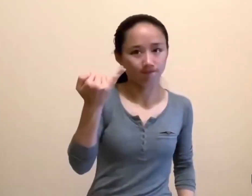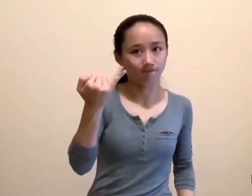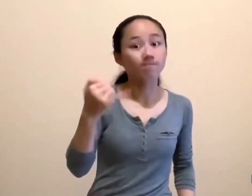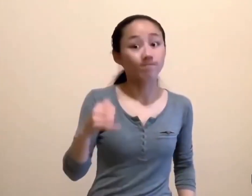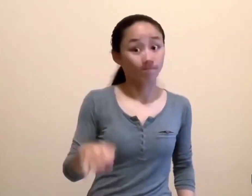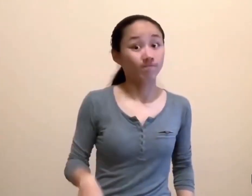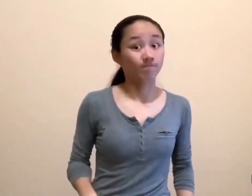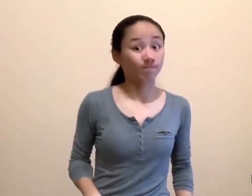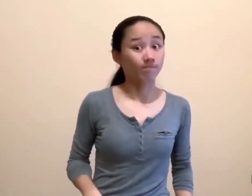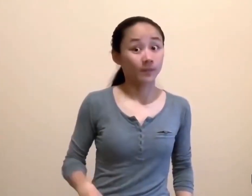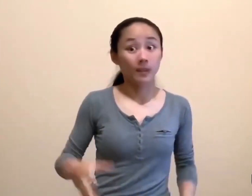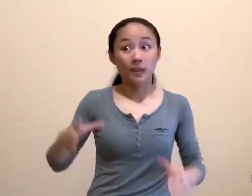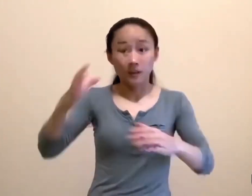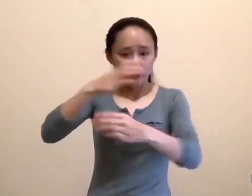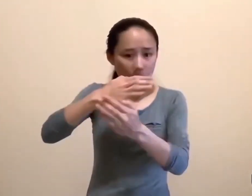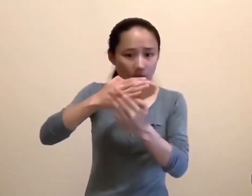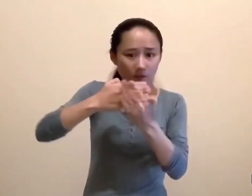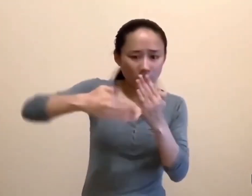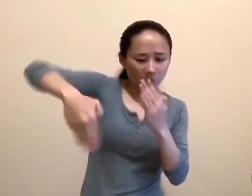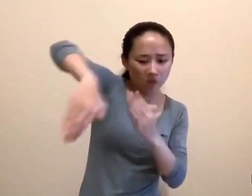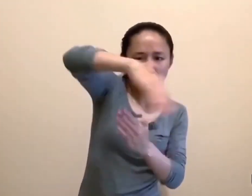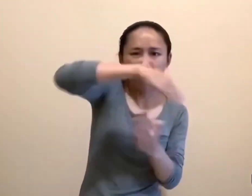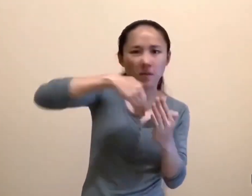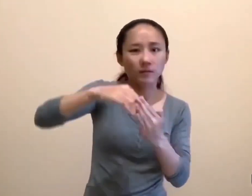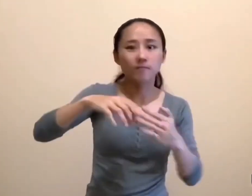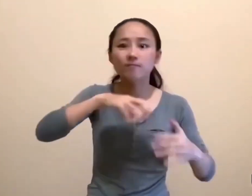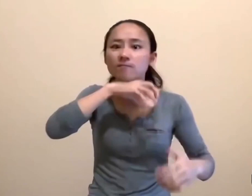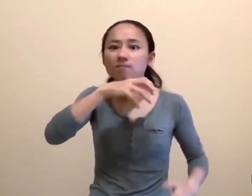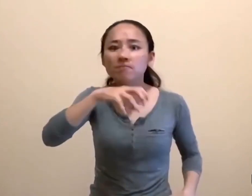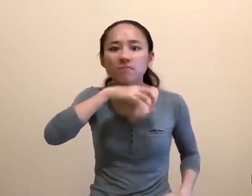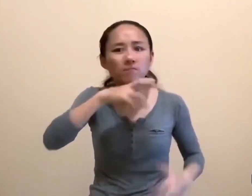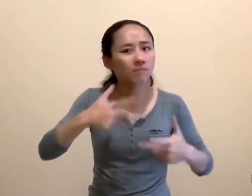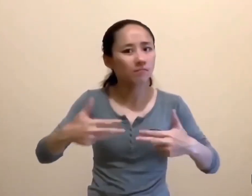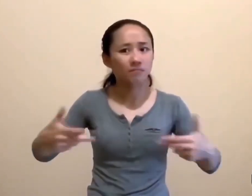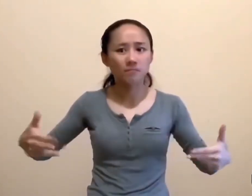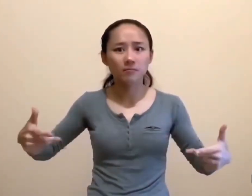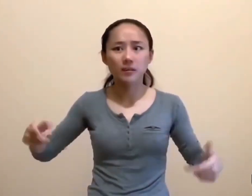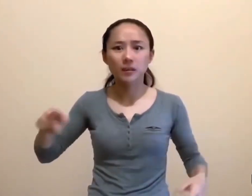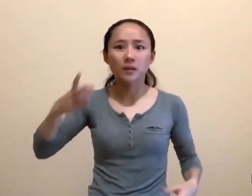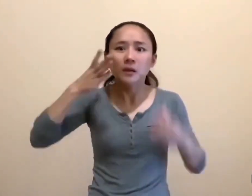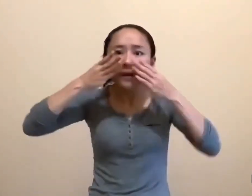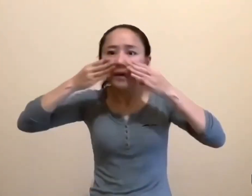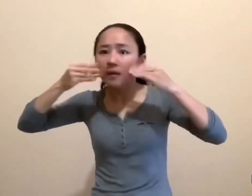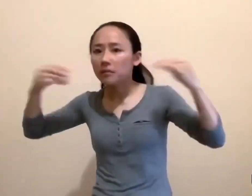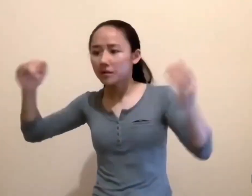se aproveitava desses animais. Sempre estava fazendo alguma maldade.